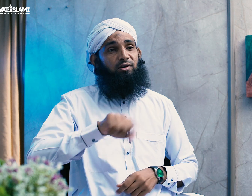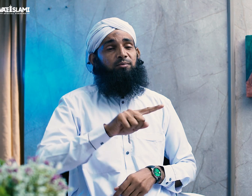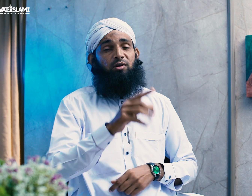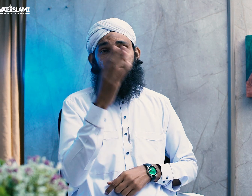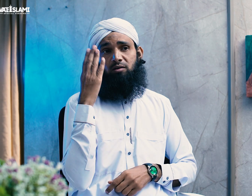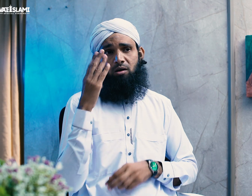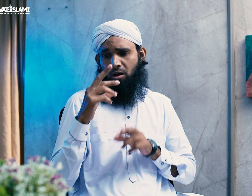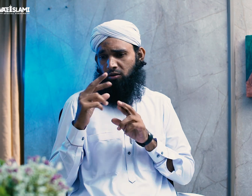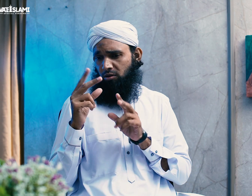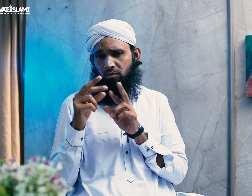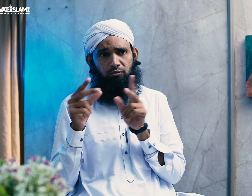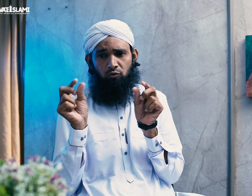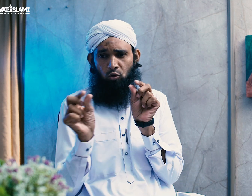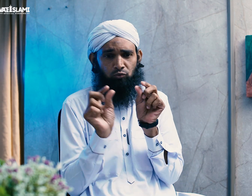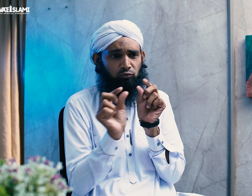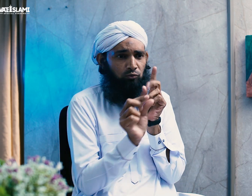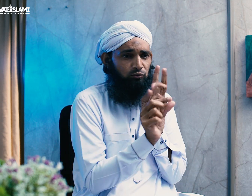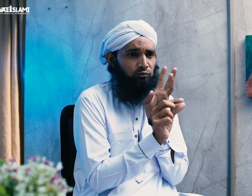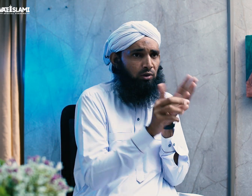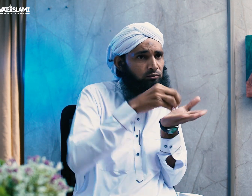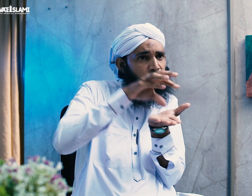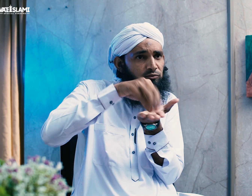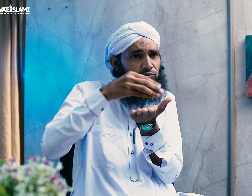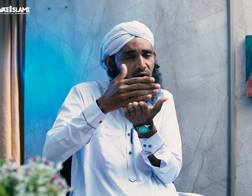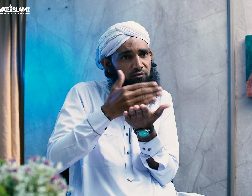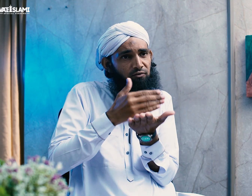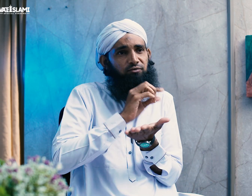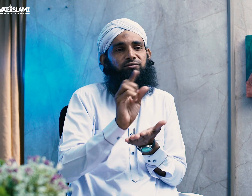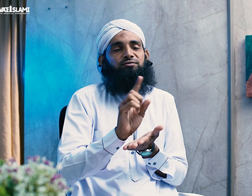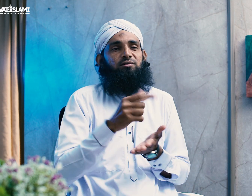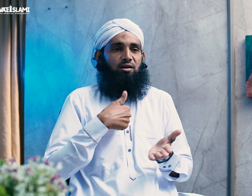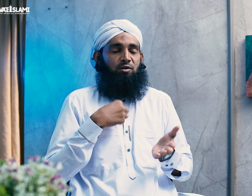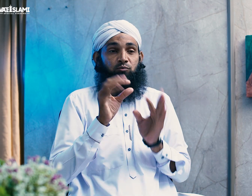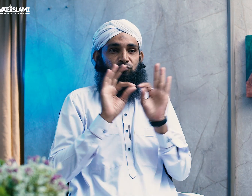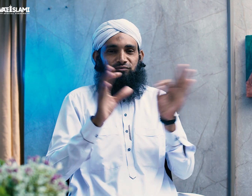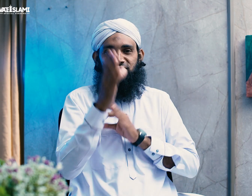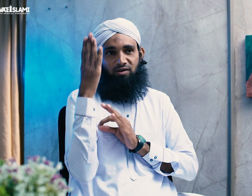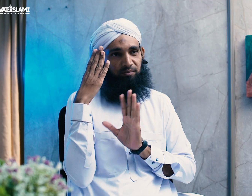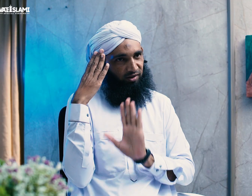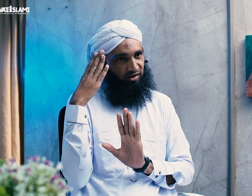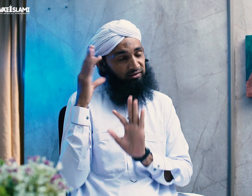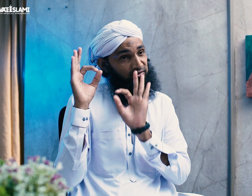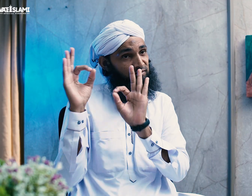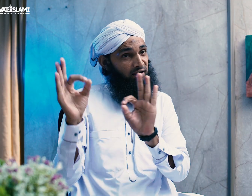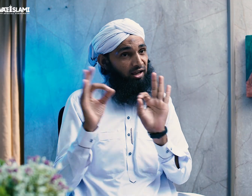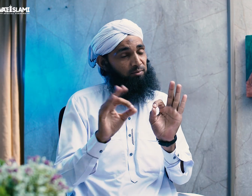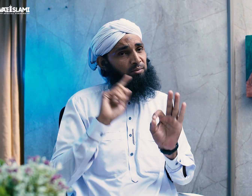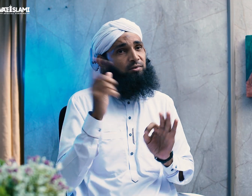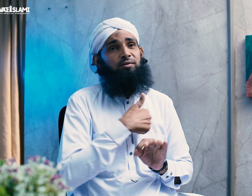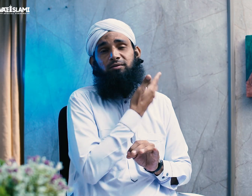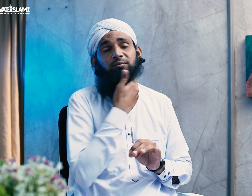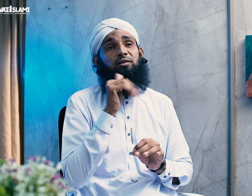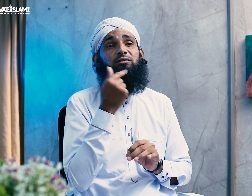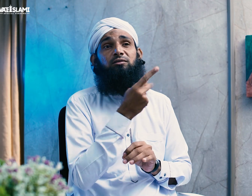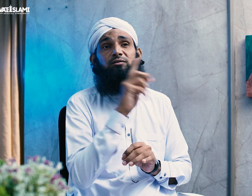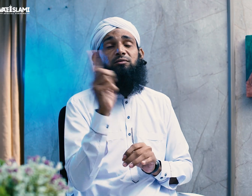تو ایسا نہیں ہے کہ ہمارا وہ ثواب ٹکڑے ٹکڑے ہو کر سب میں تقسیم ہوگا، بلکہ جو ثواب ہمیں پورا مل رہا ہے وہی ثواب جتنوں